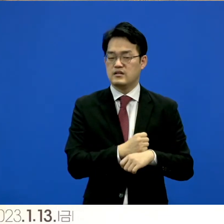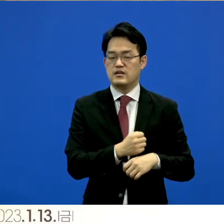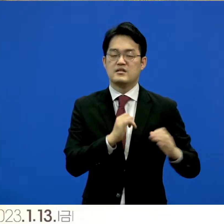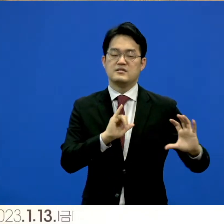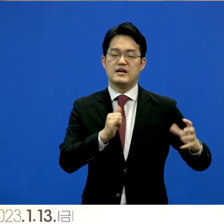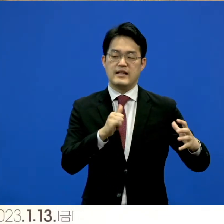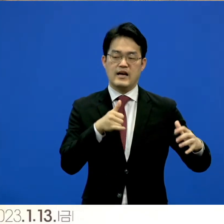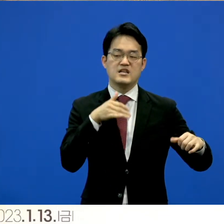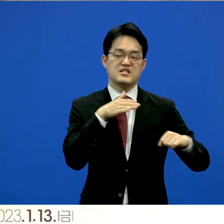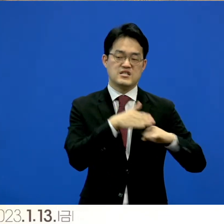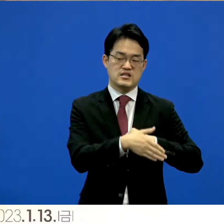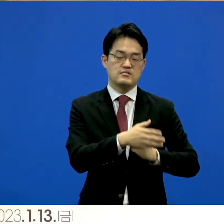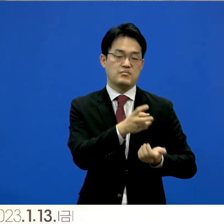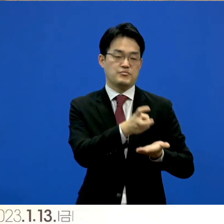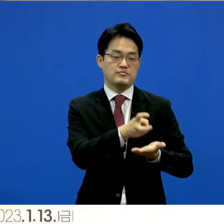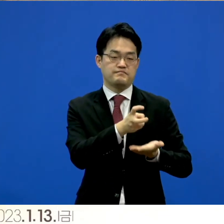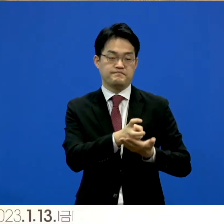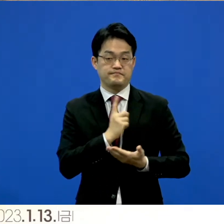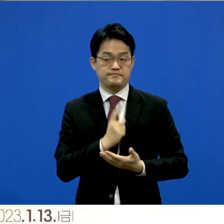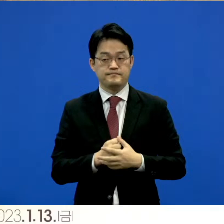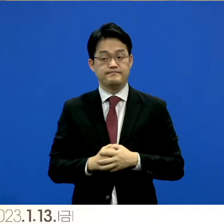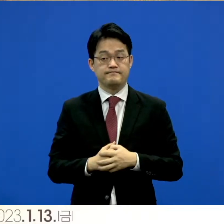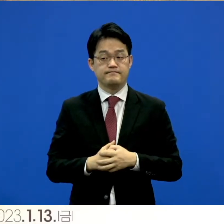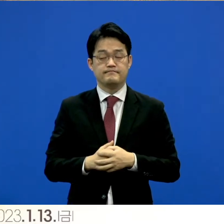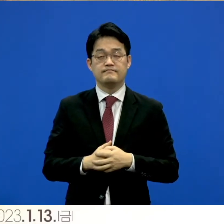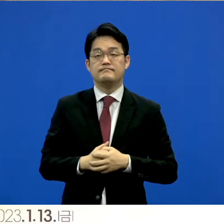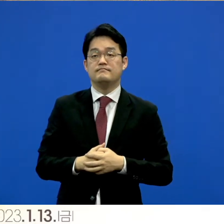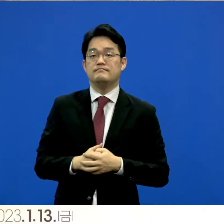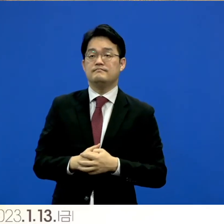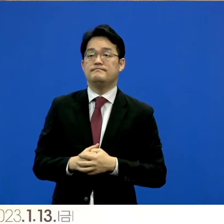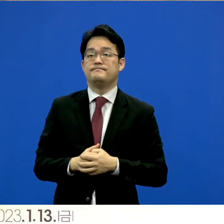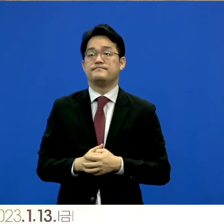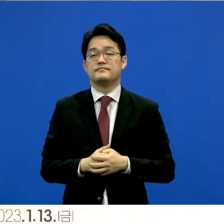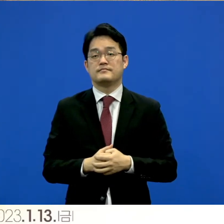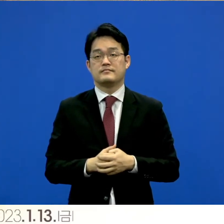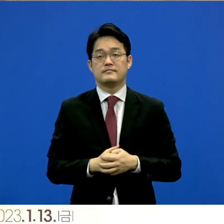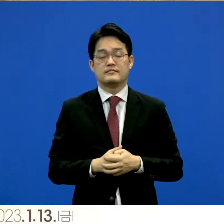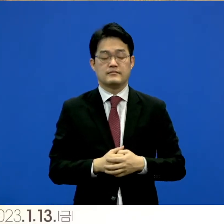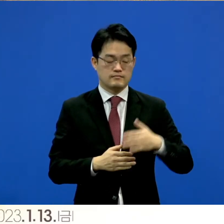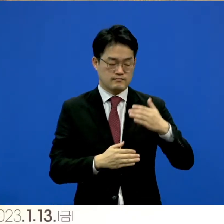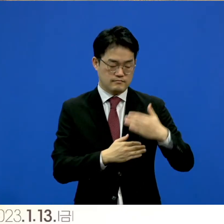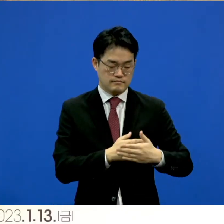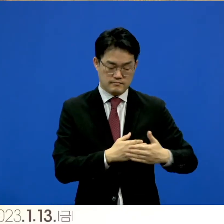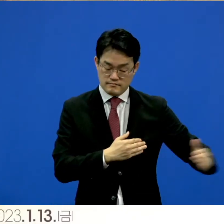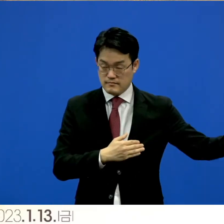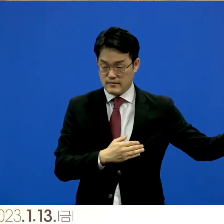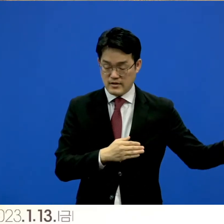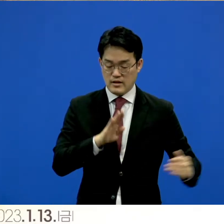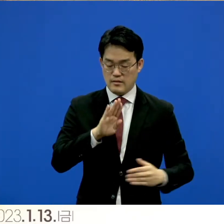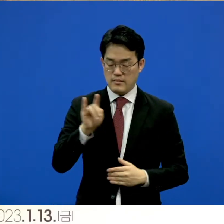사람들이 받은 상처의 대부분은 이 배타심 때문이었습니다. 배제 때문입니다.